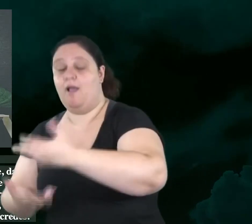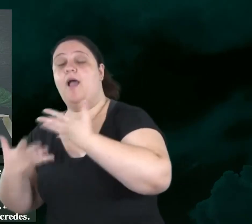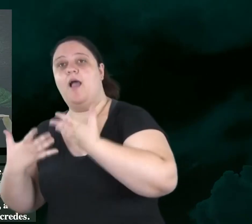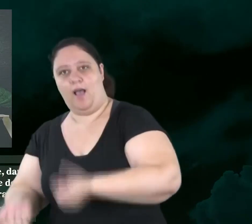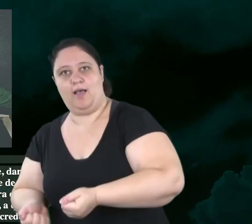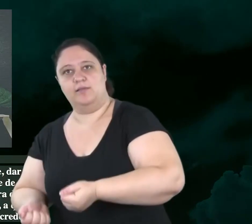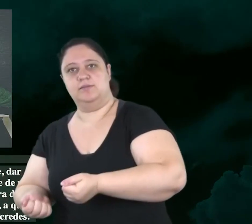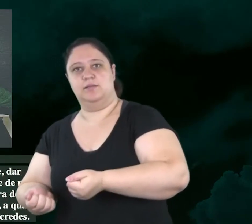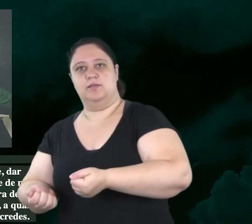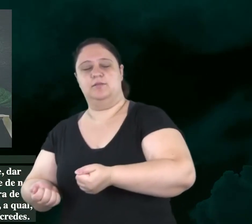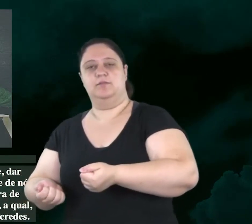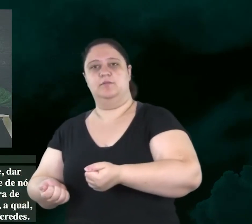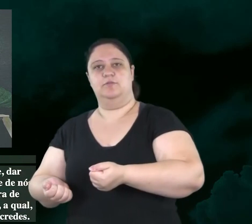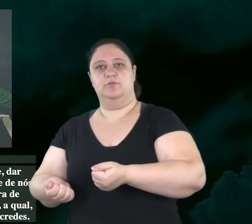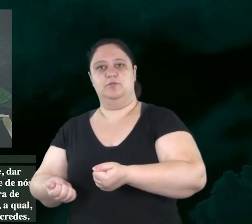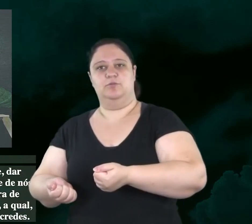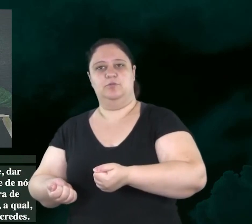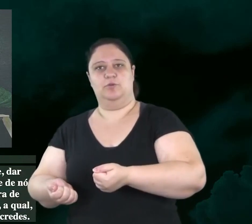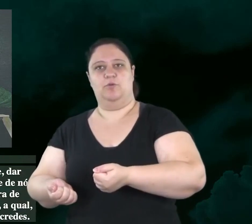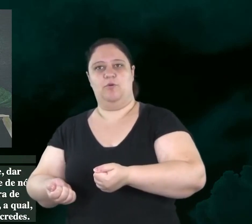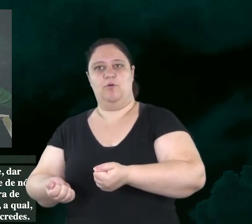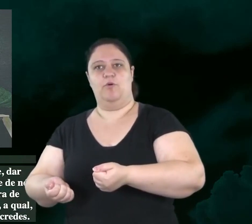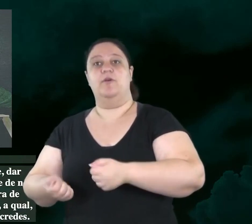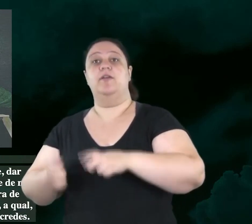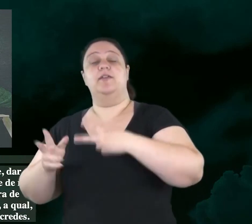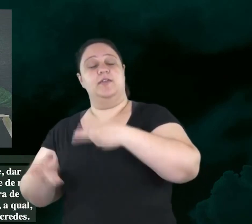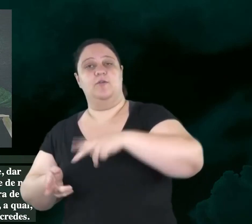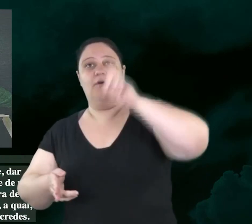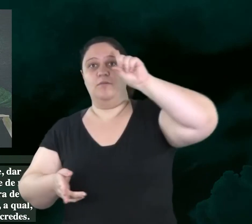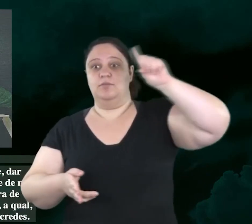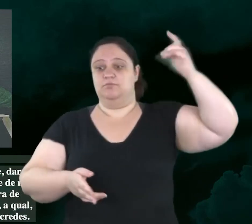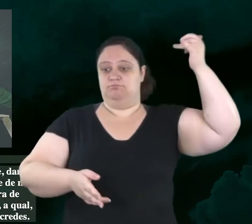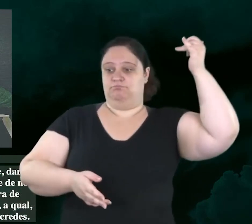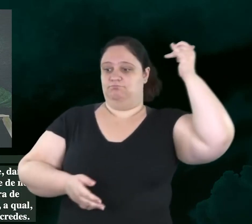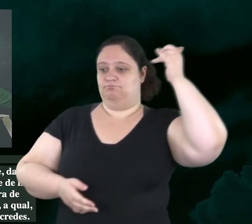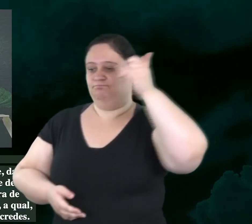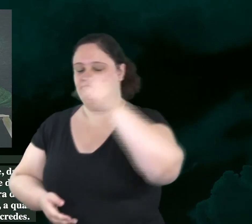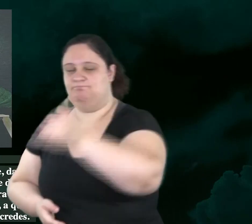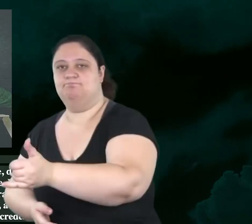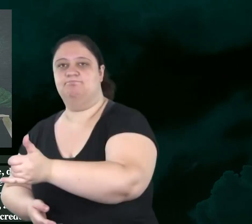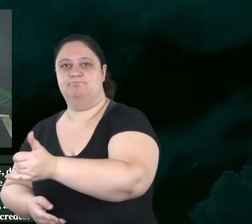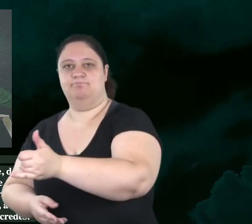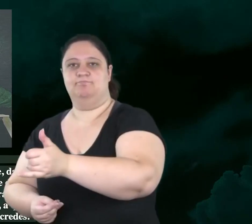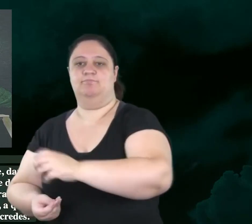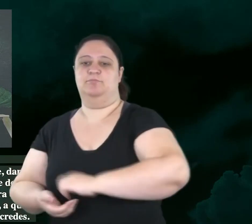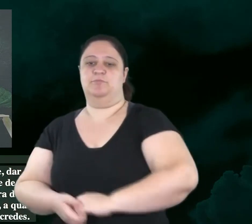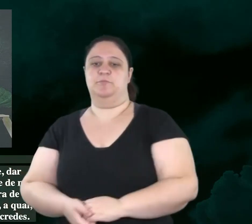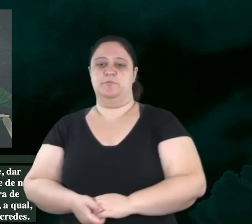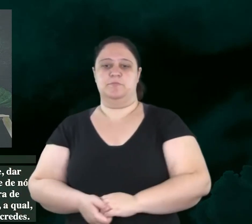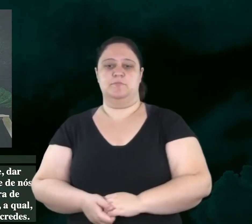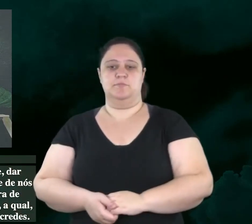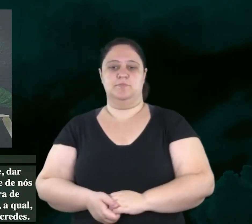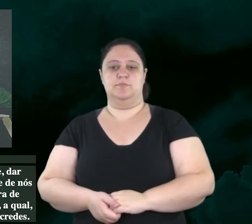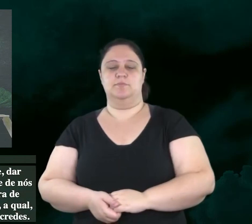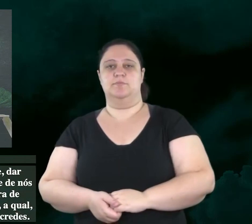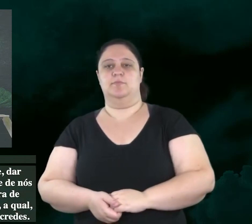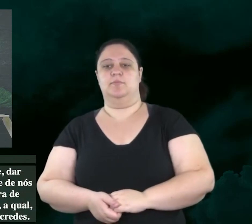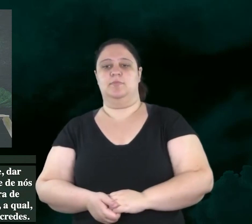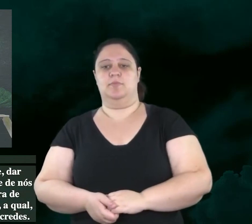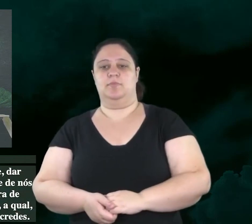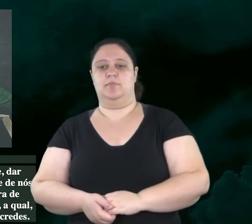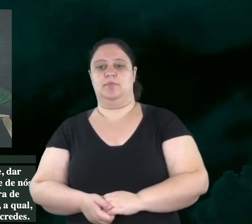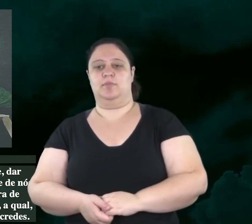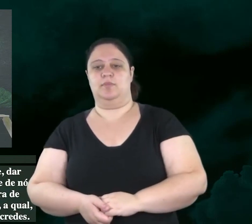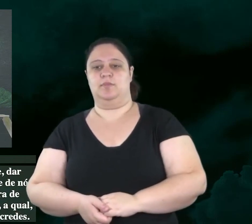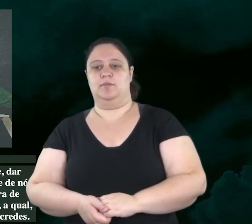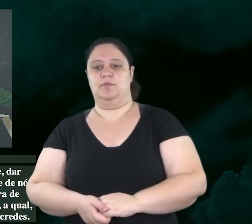de homens, e sim como em verdade é, né, a palavra de Deus, a qual